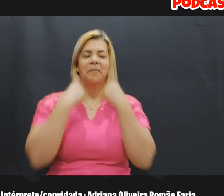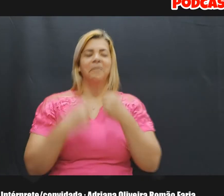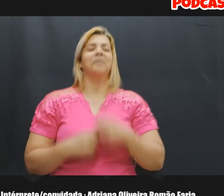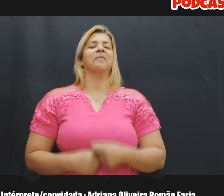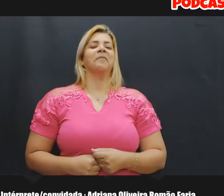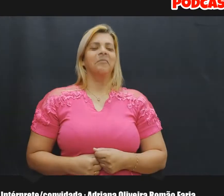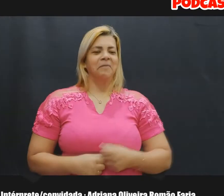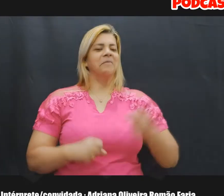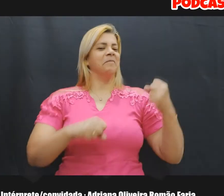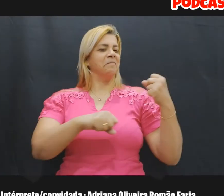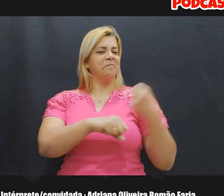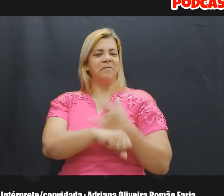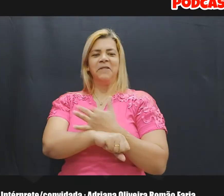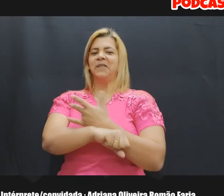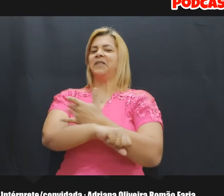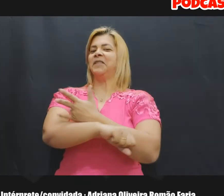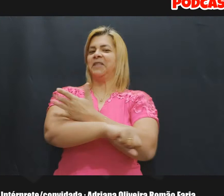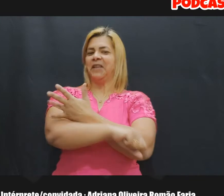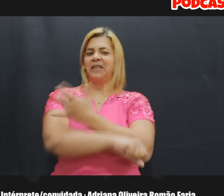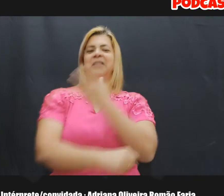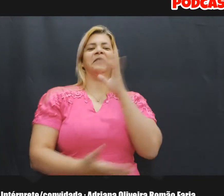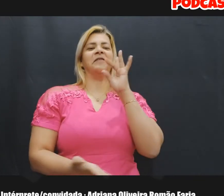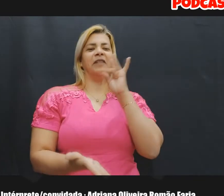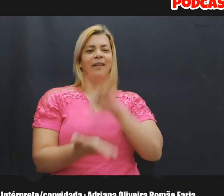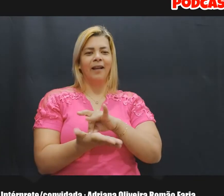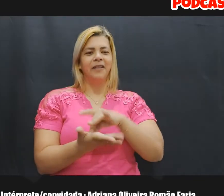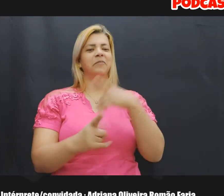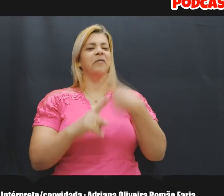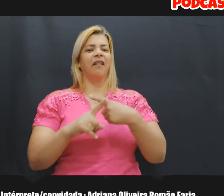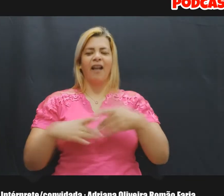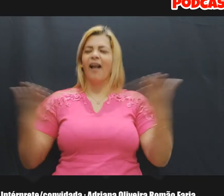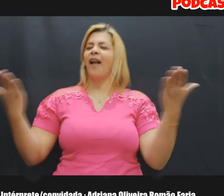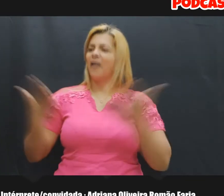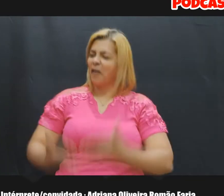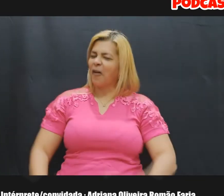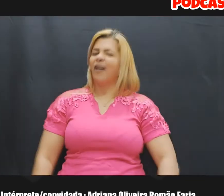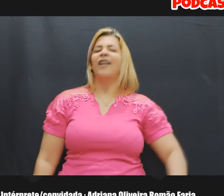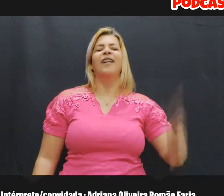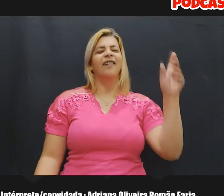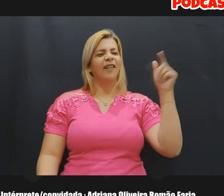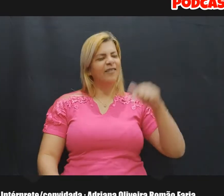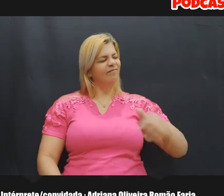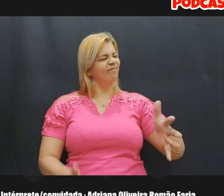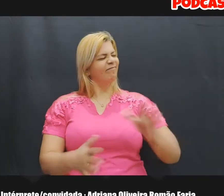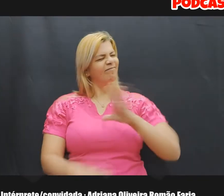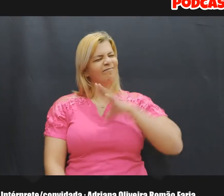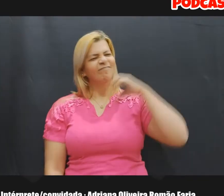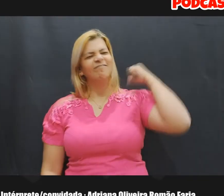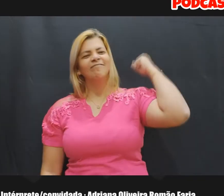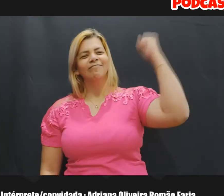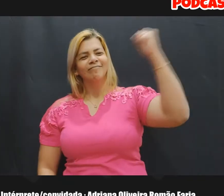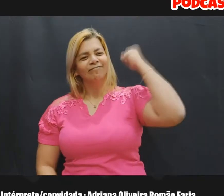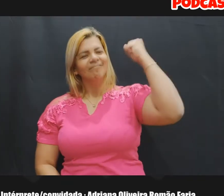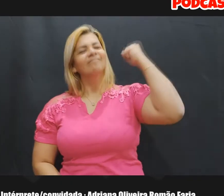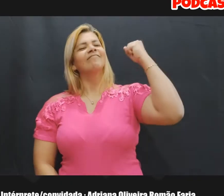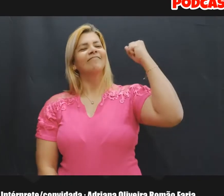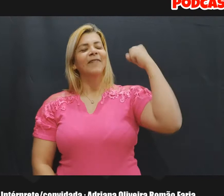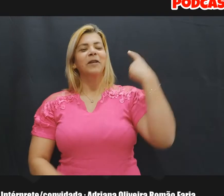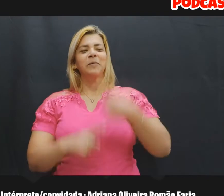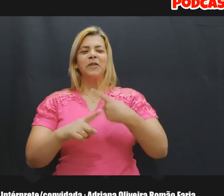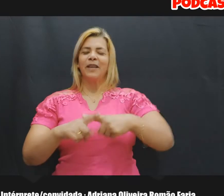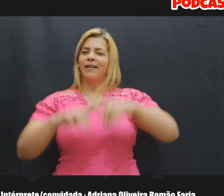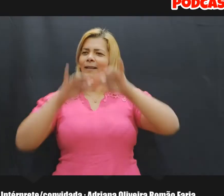Eu chorei, assim, fiquei muito emocionada, porque falei, nossa, agora sim, agora. E foi mesmo, depois daquele